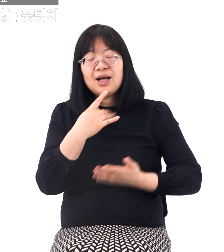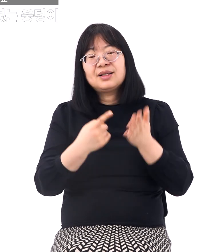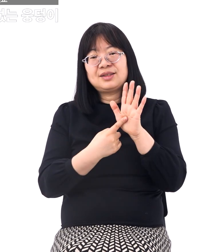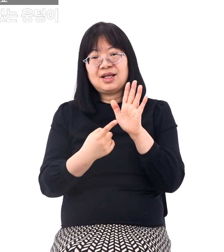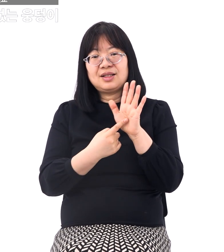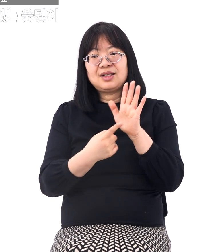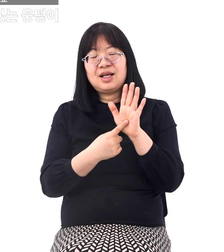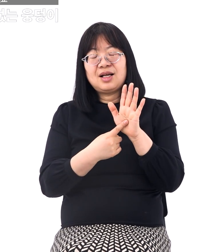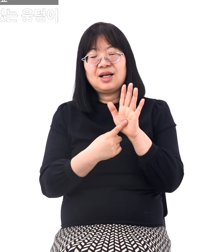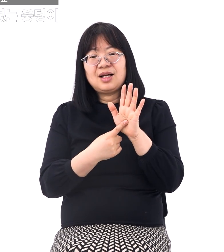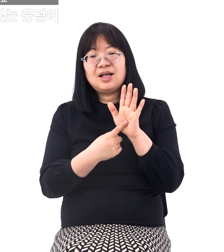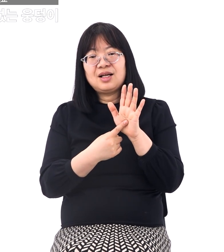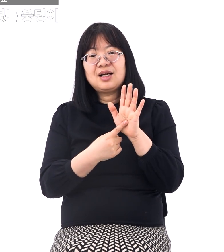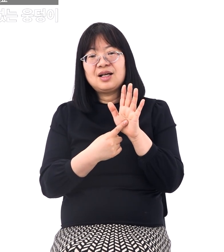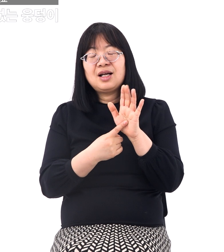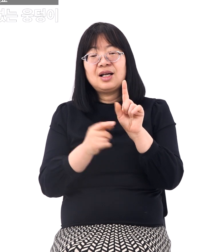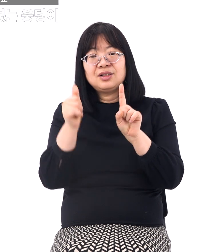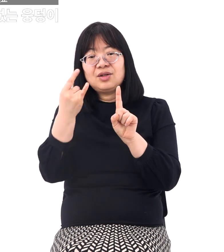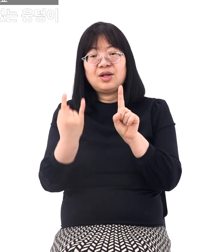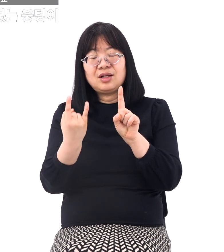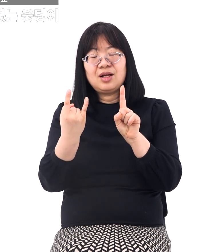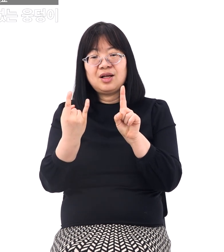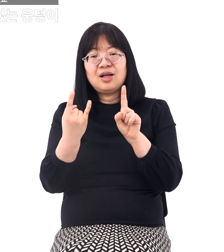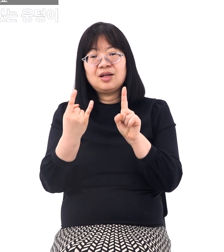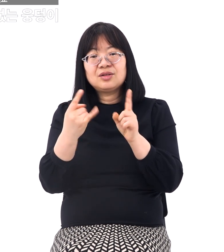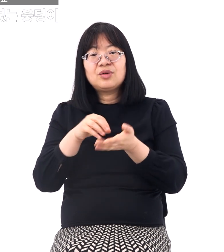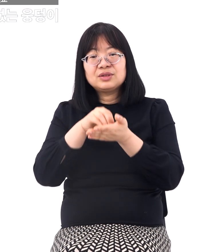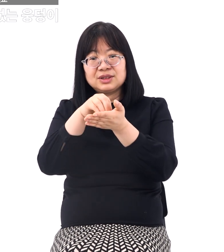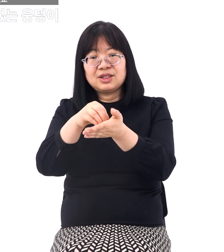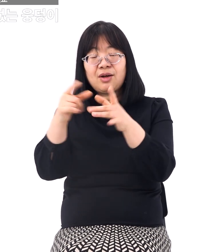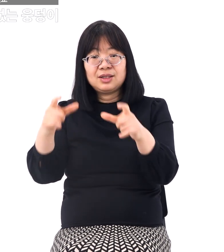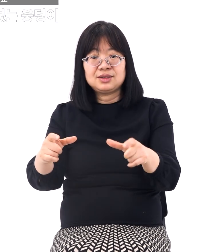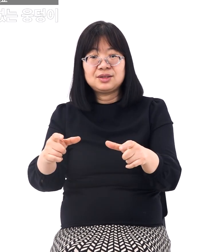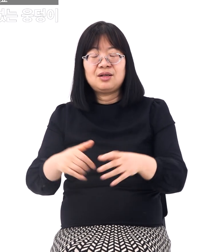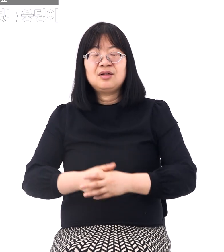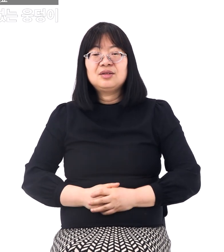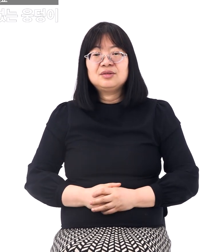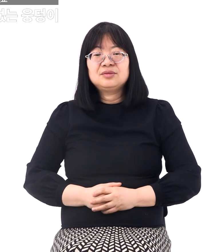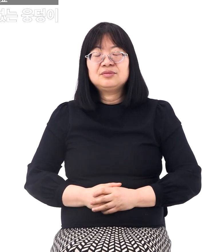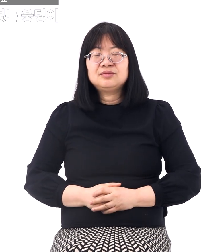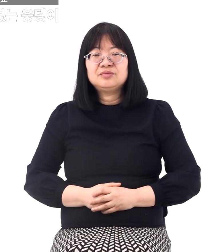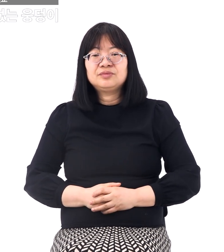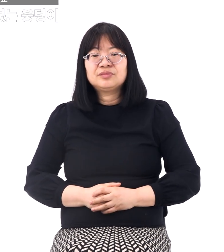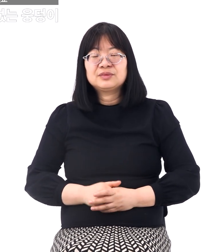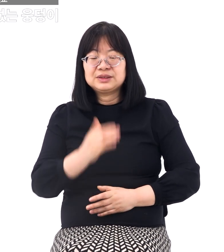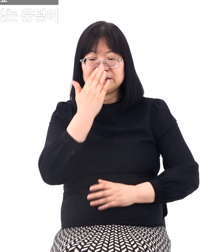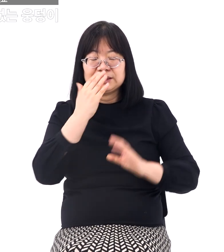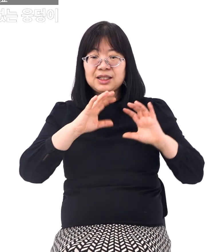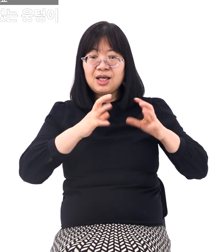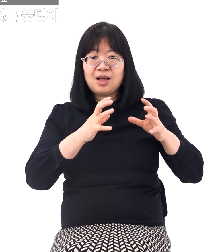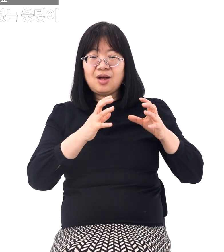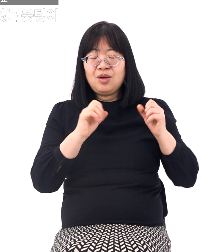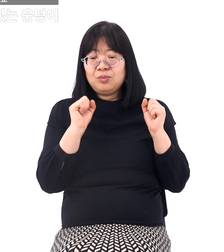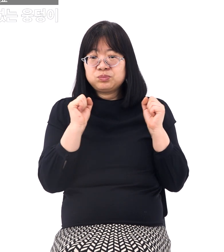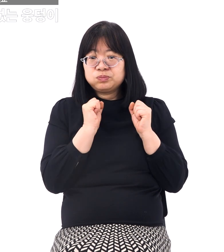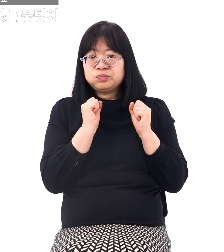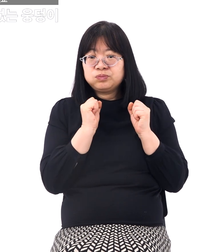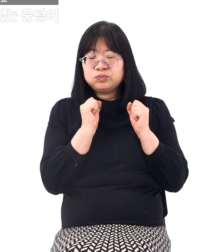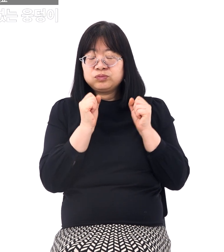등장하는 딱 1회로 등장하는 지역인데, 사실 이스라엘의 저